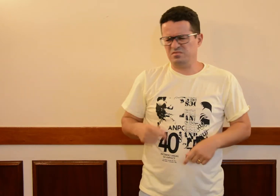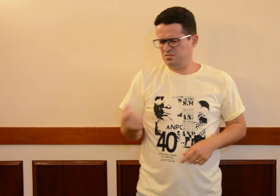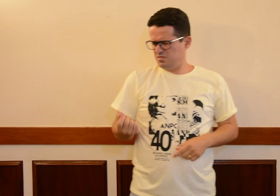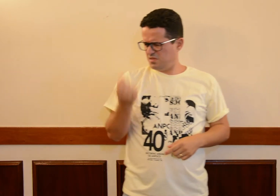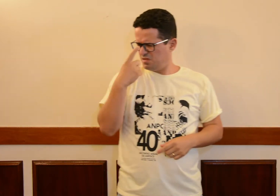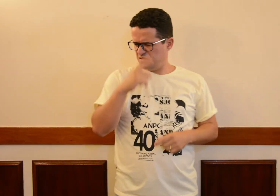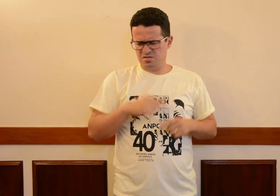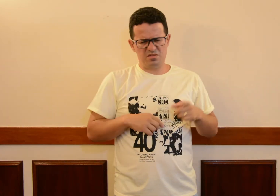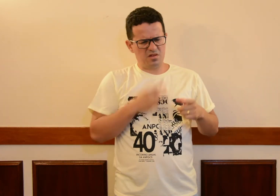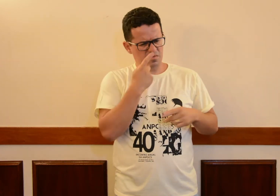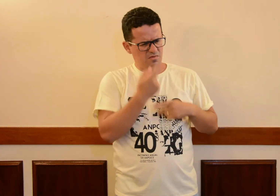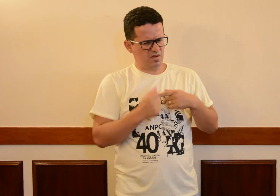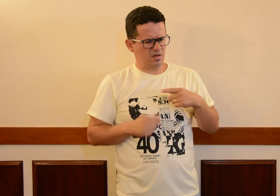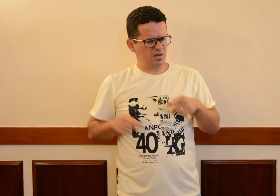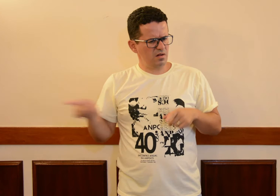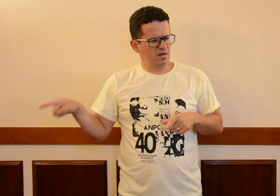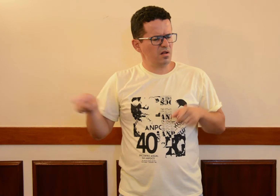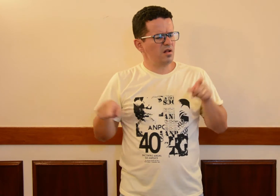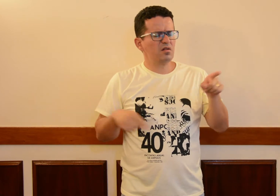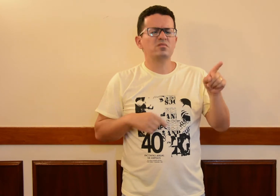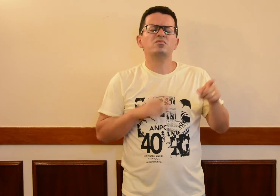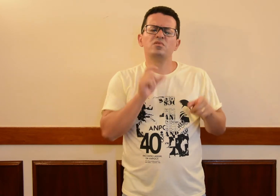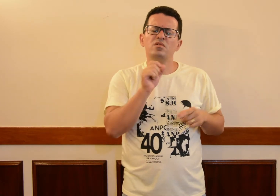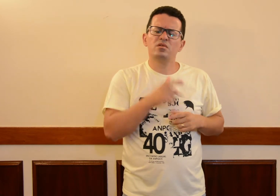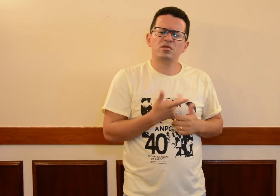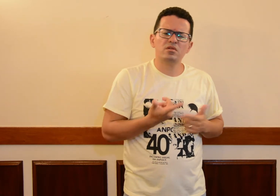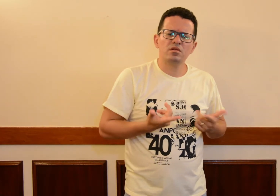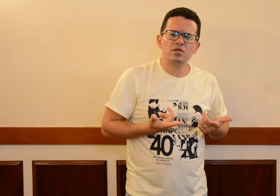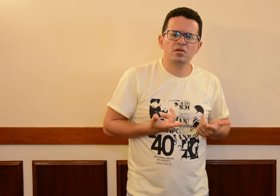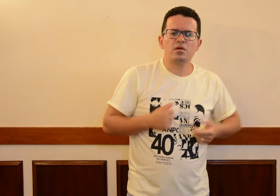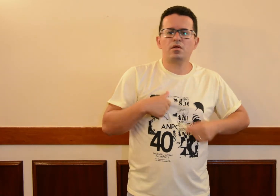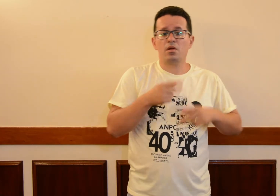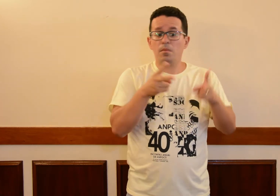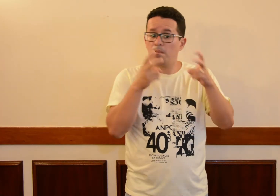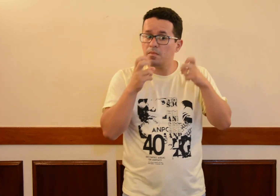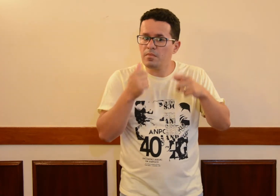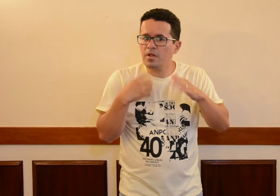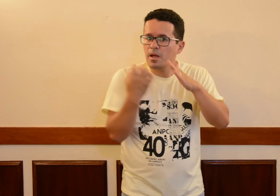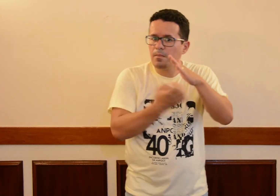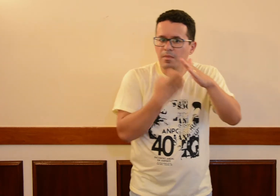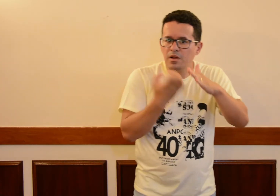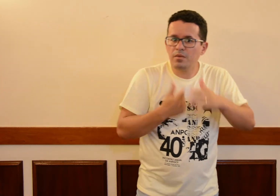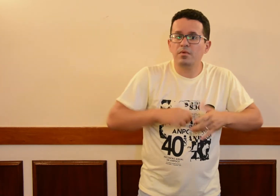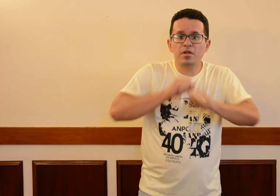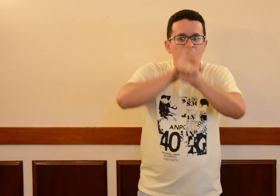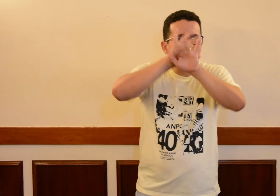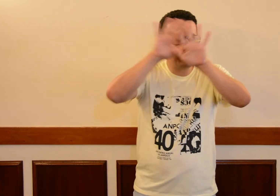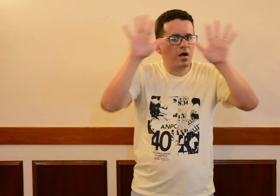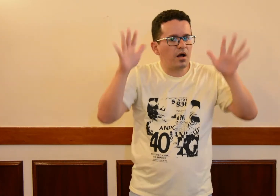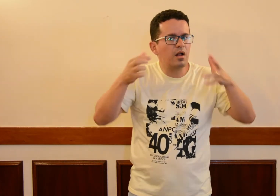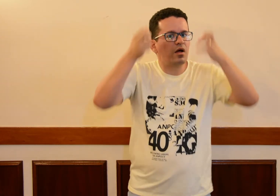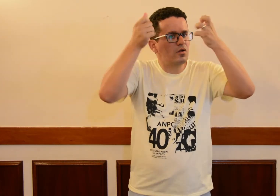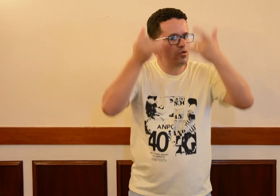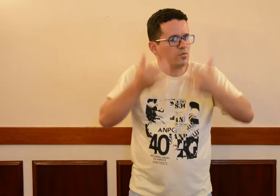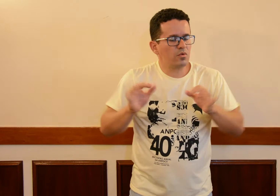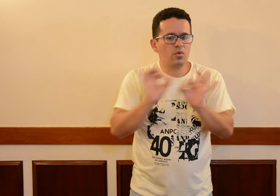tem afinal? Perguntou-me o funcionário. Logo percebi que a empresa não havia esclarecido aos colegas de trabalho sobre o diagnóstico de